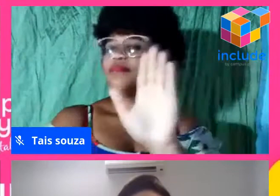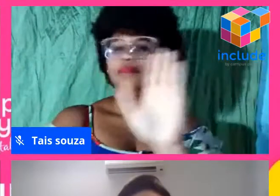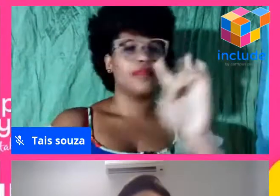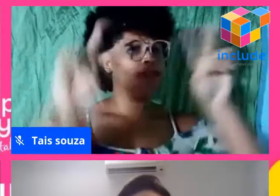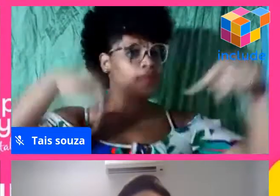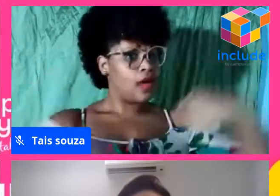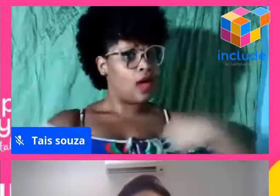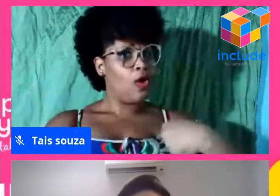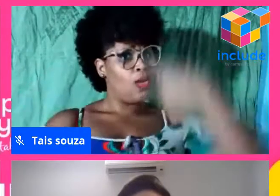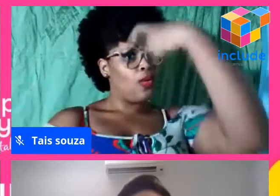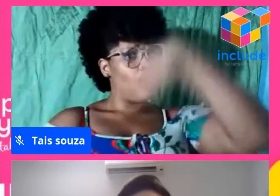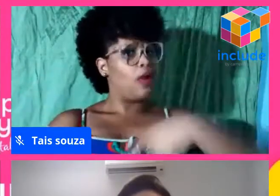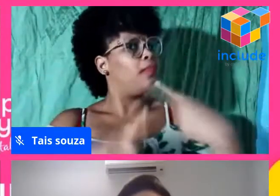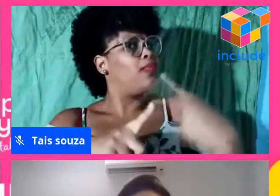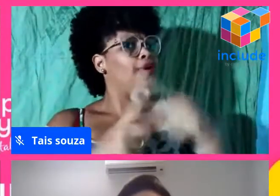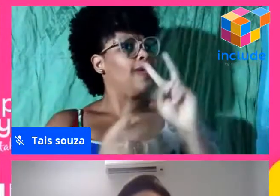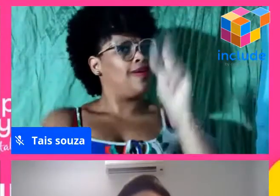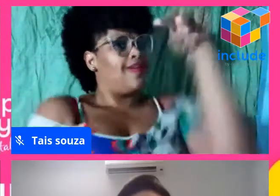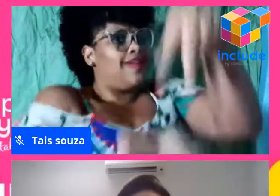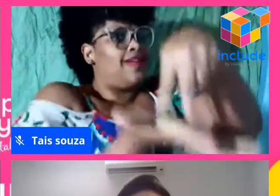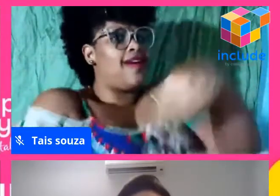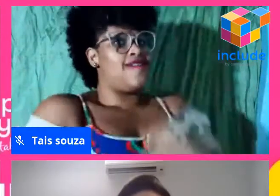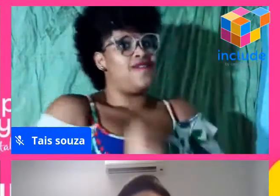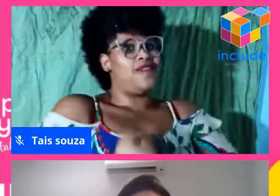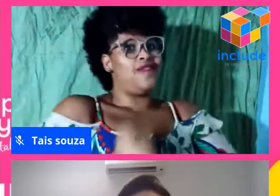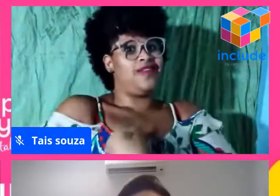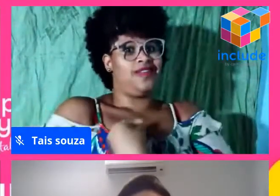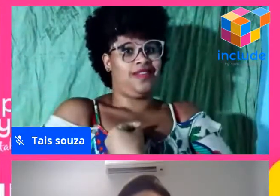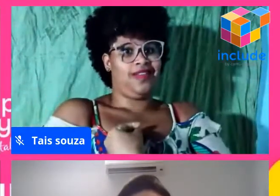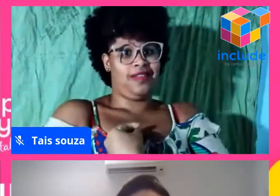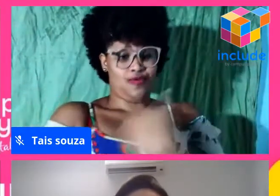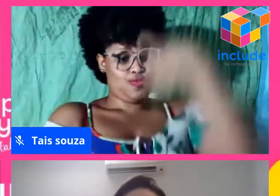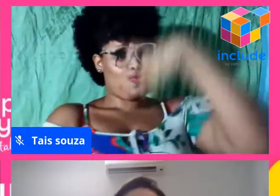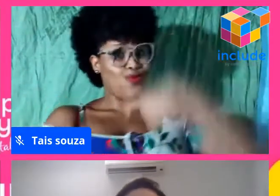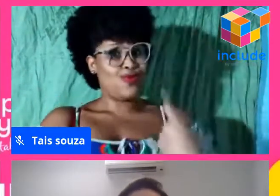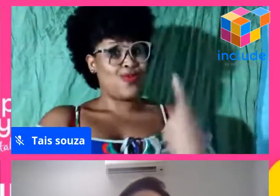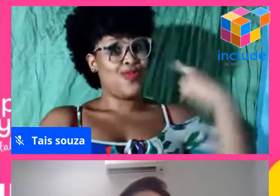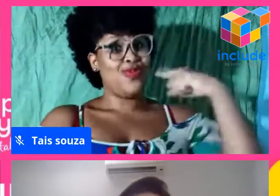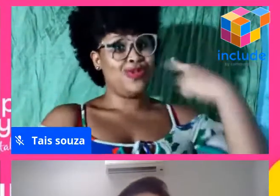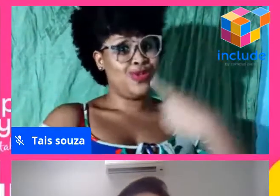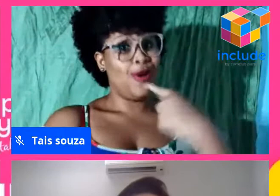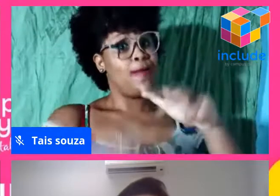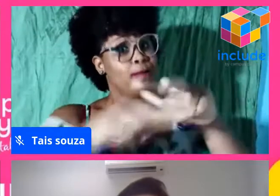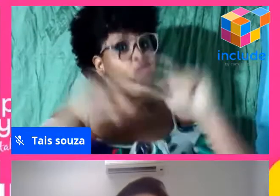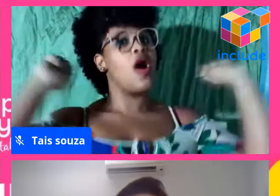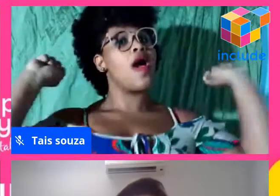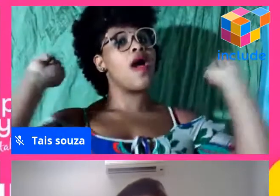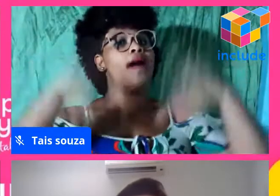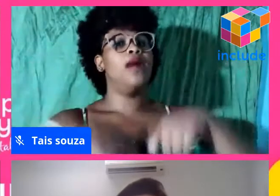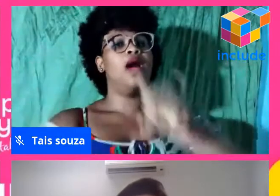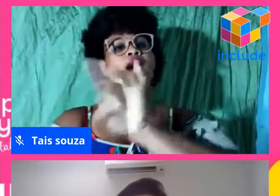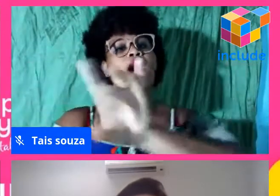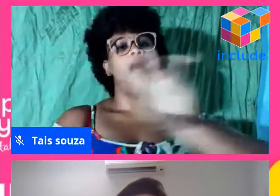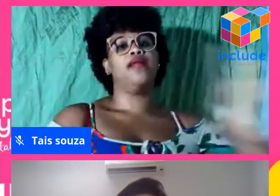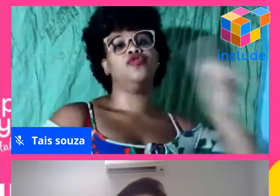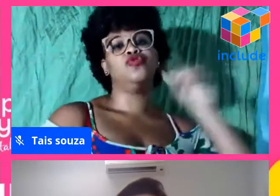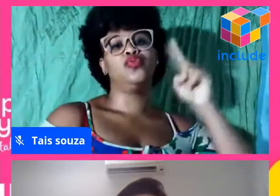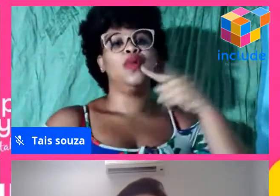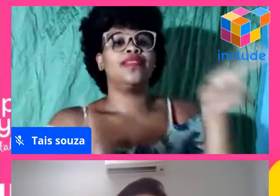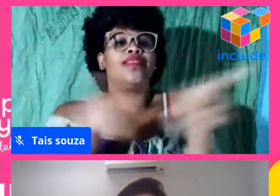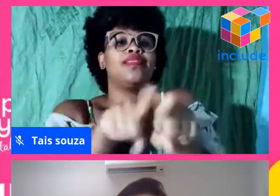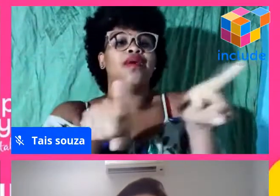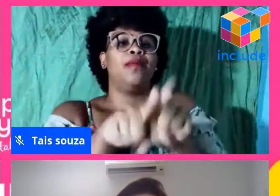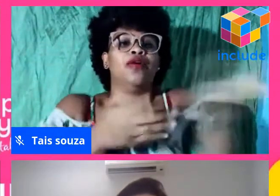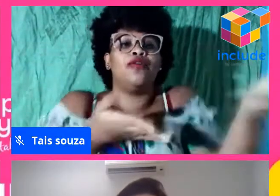desenvolver, né? Às vezes pensa, ah, mas o surdo vai ter condições disso? Claro que sim, eu sou um exemplo, estou aqui, eu fui